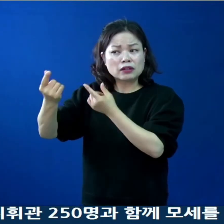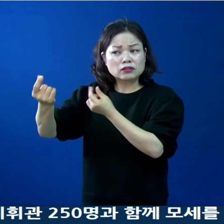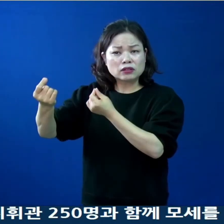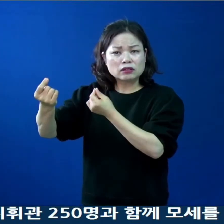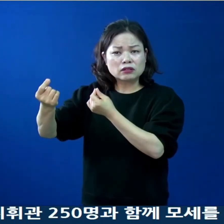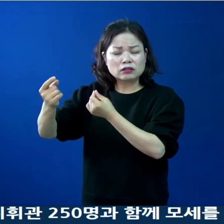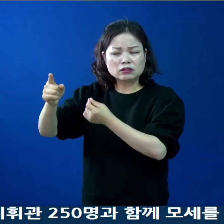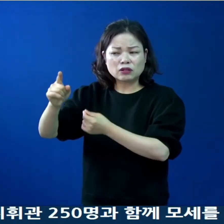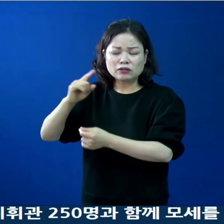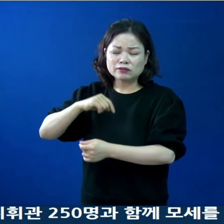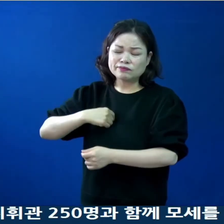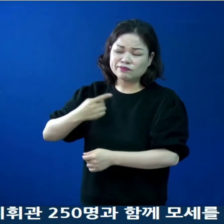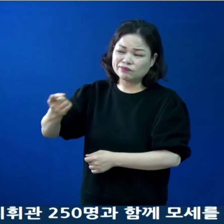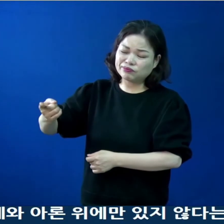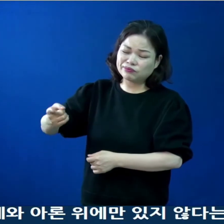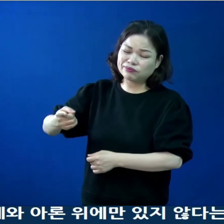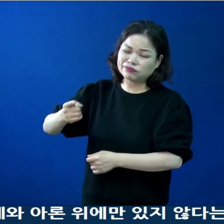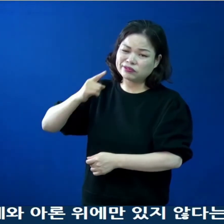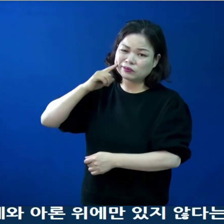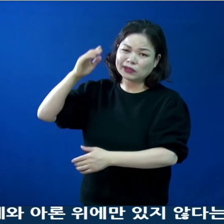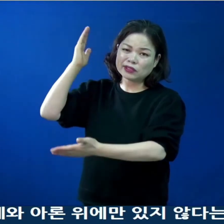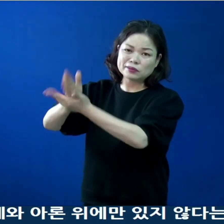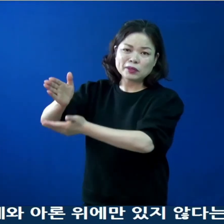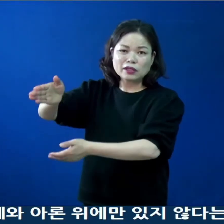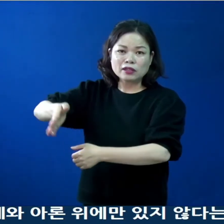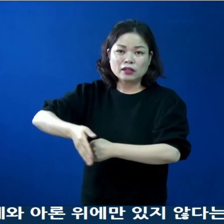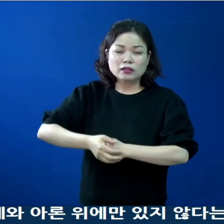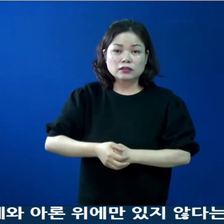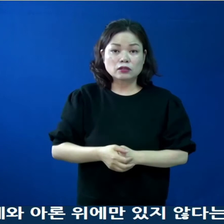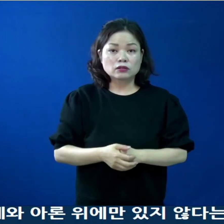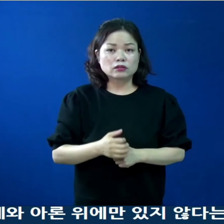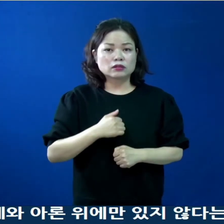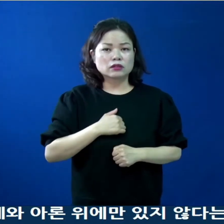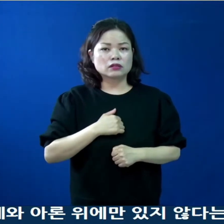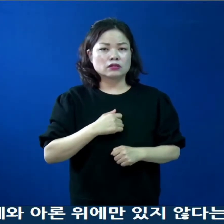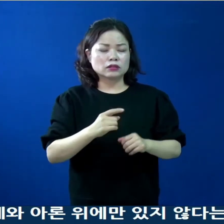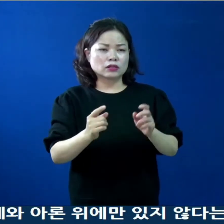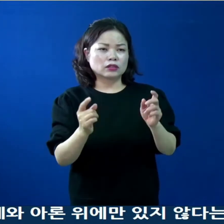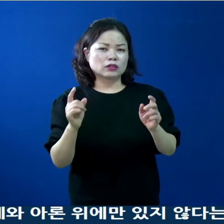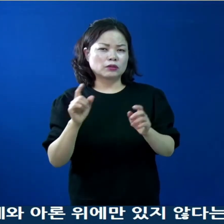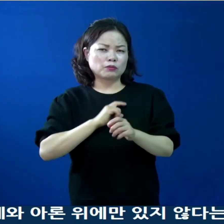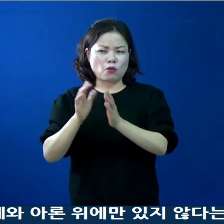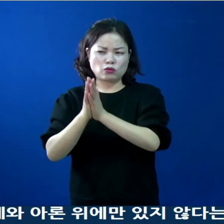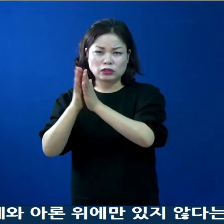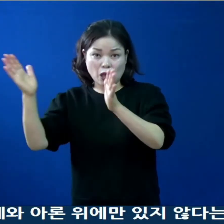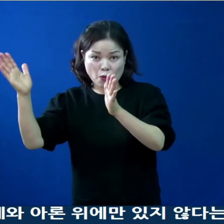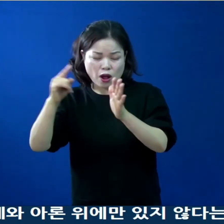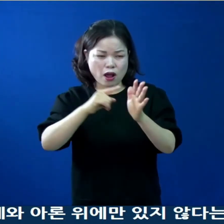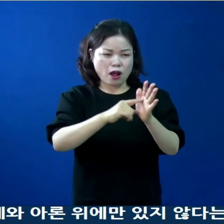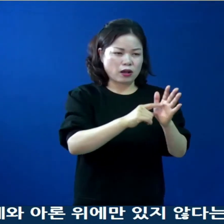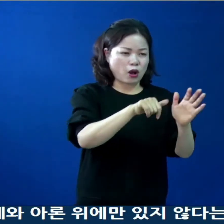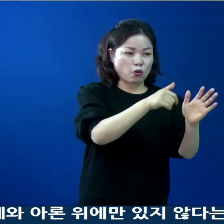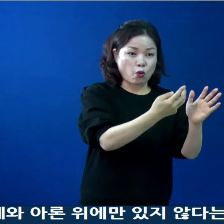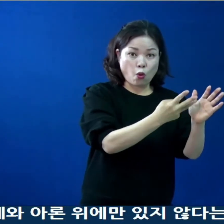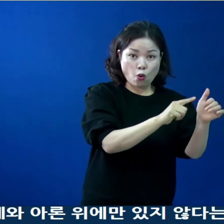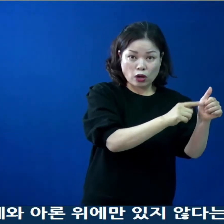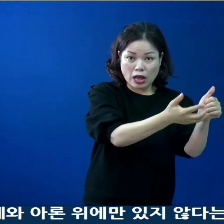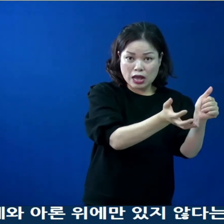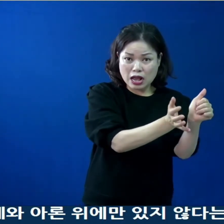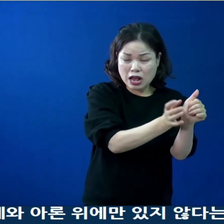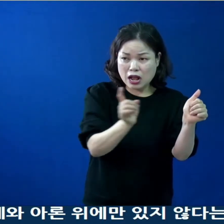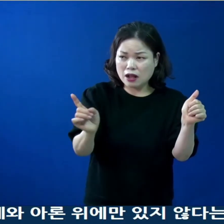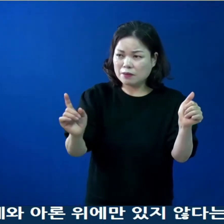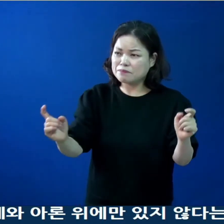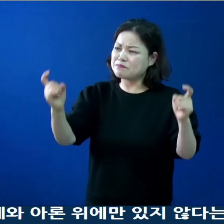분수에 지나치게 하지 말라라고 모세와 아론에 대항한 것입니다. 사실 이것은 모세와 아론이라고 한 한